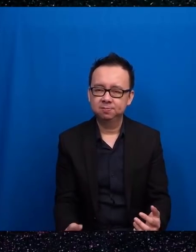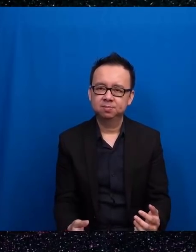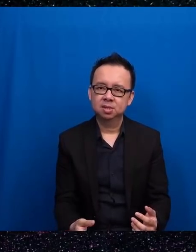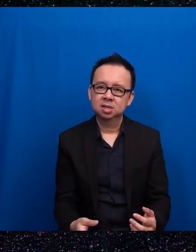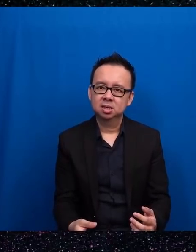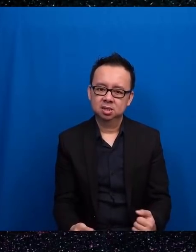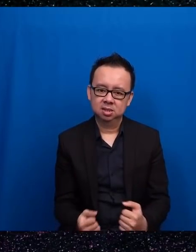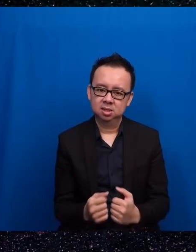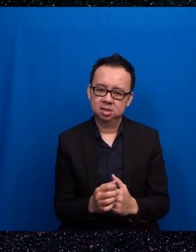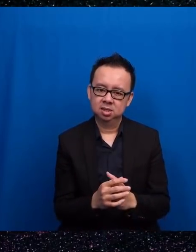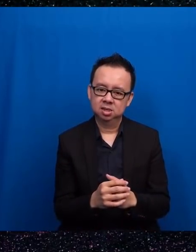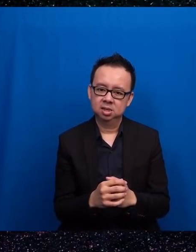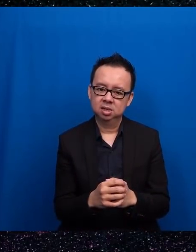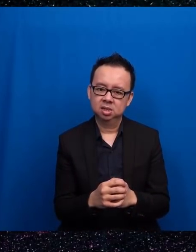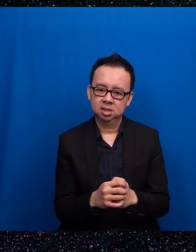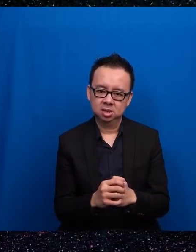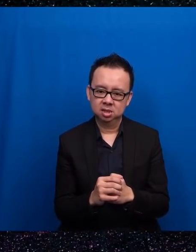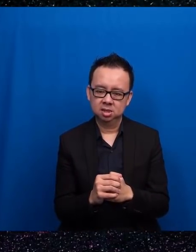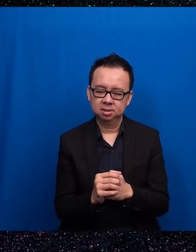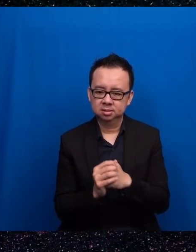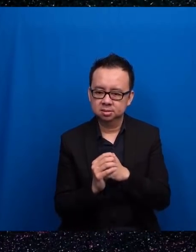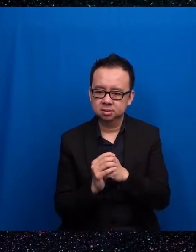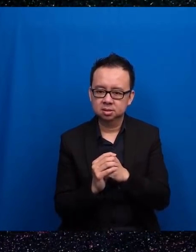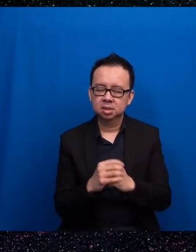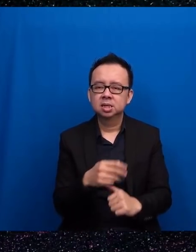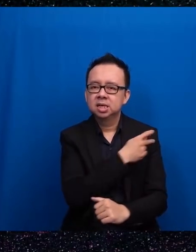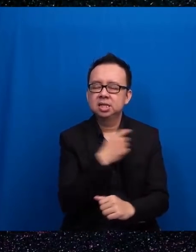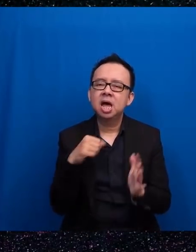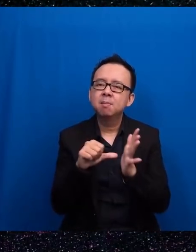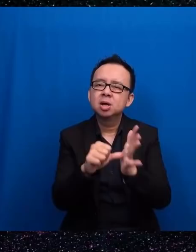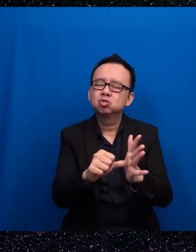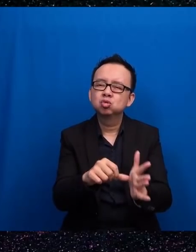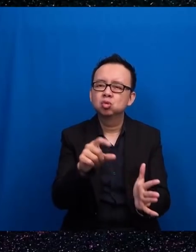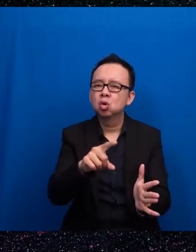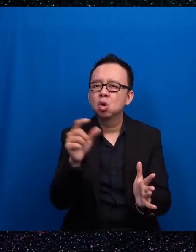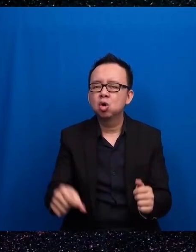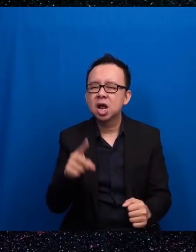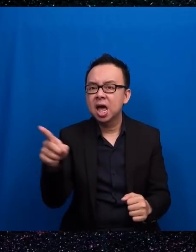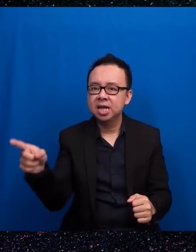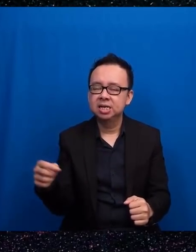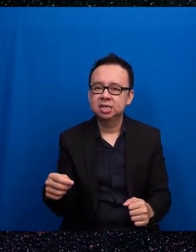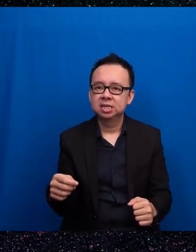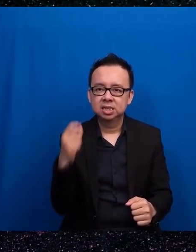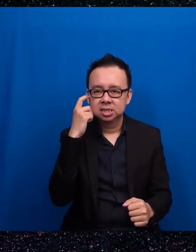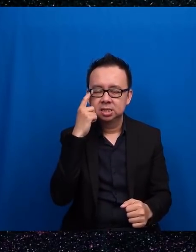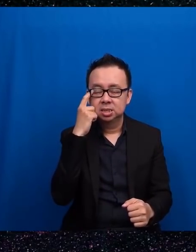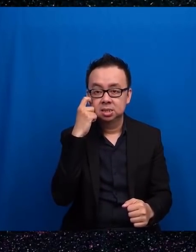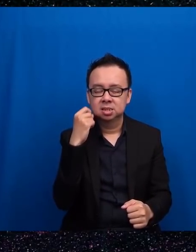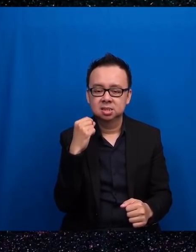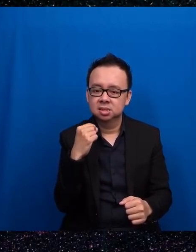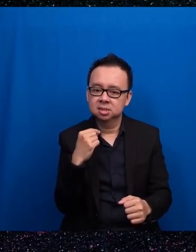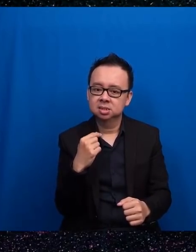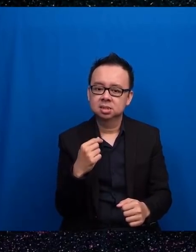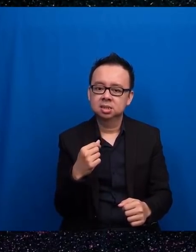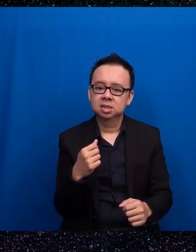kaya. Dan kasihan mereka yang terpuruk miskin. Kita ulurkan tangan kita. Dengan demikian kita masih menjadi orang yang sangat